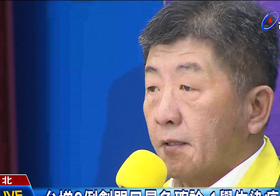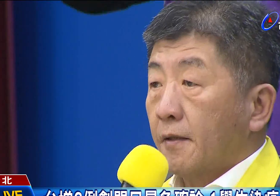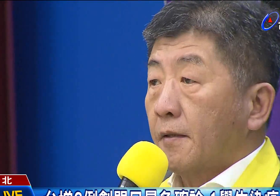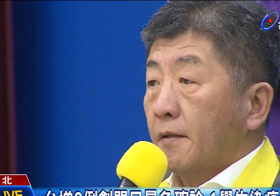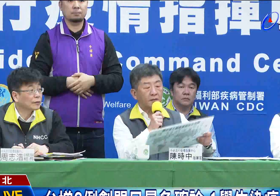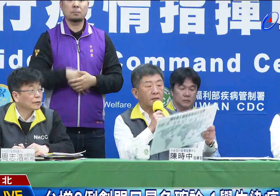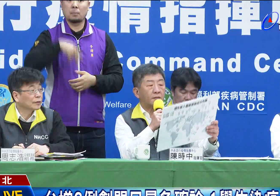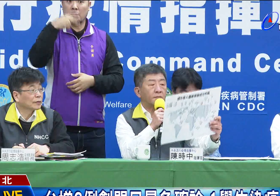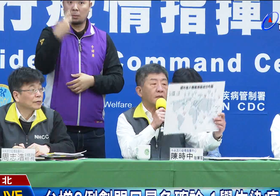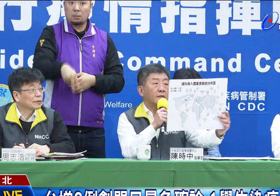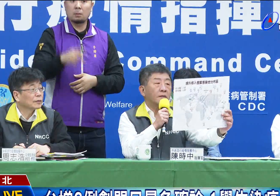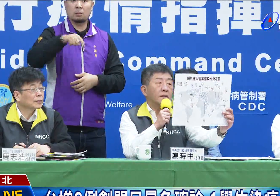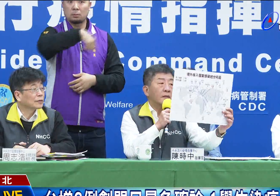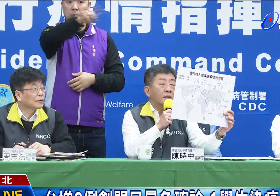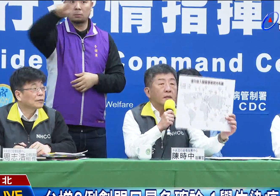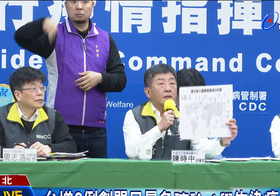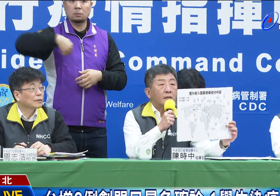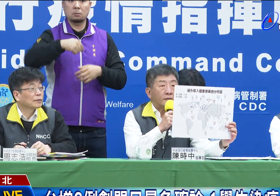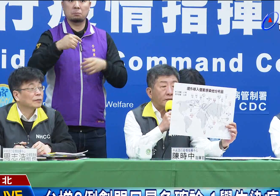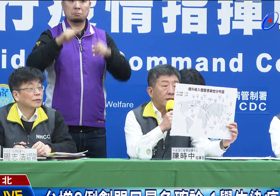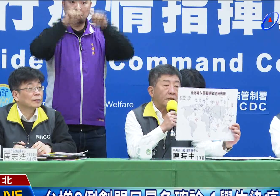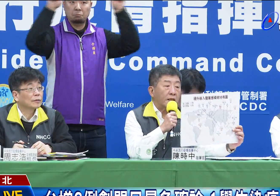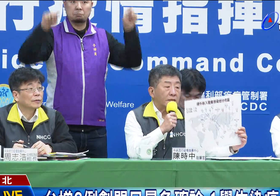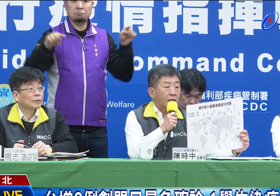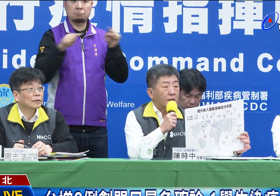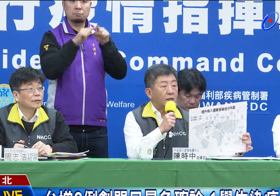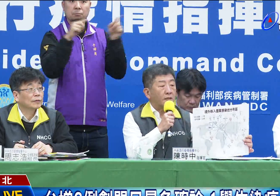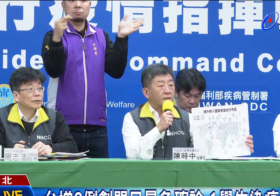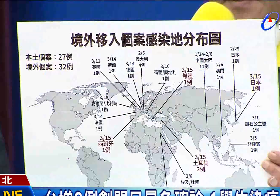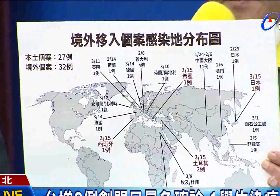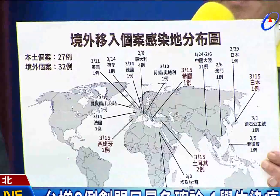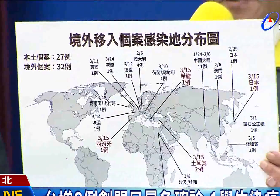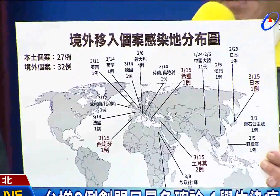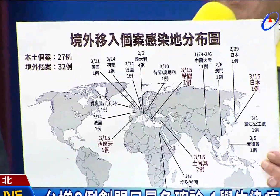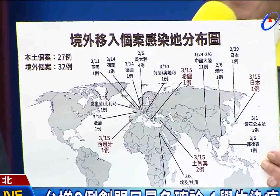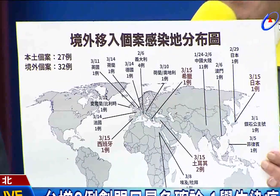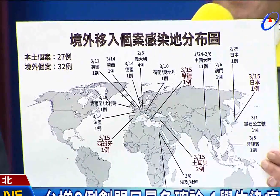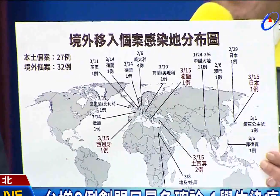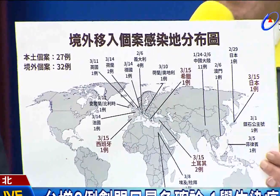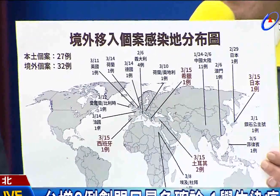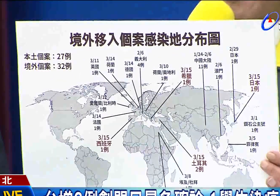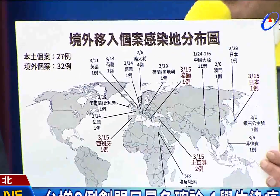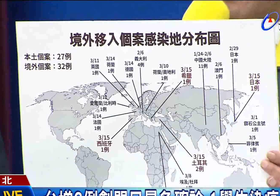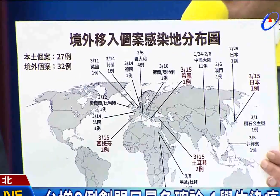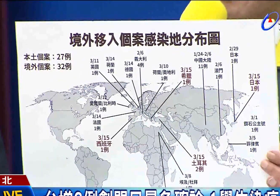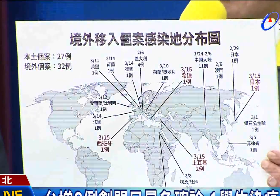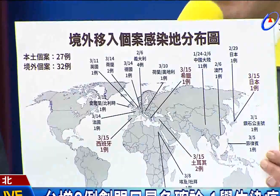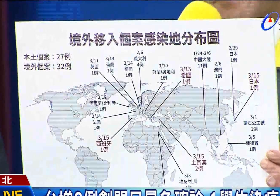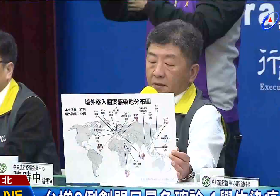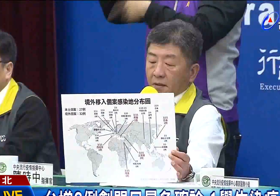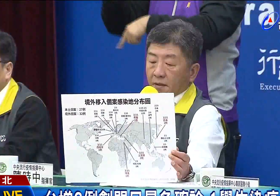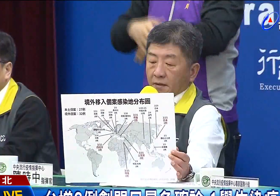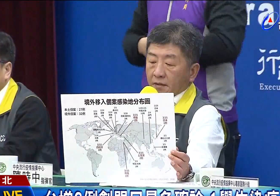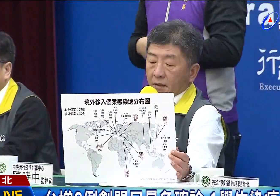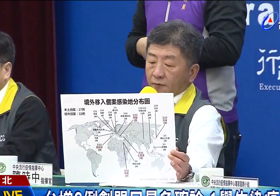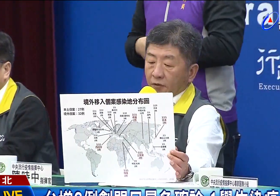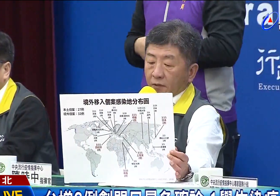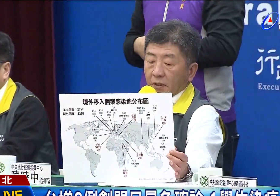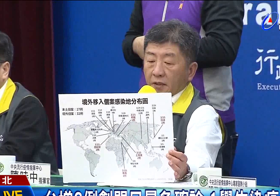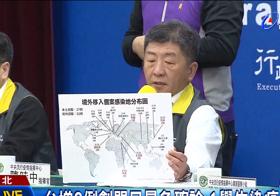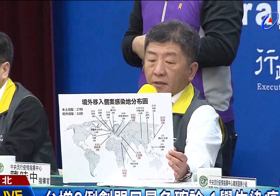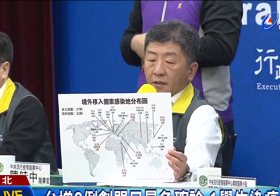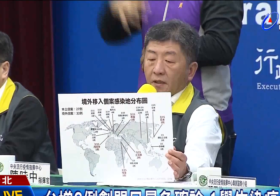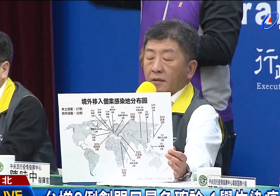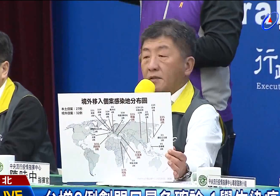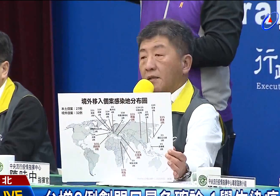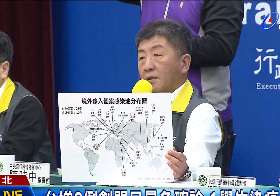增6名个案，这也是打从疫情爆发以来确诊人数单日新高。六名感染者全都是境外移入，足迹踏遍